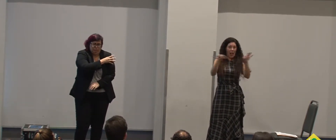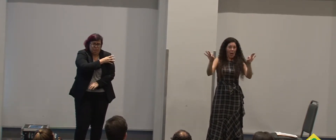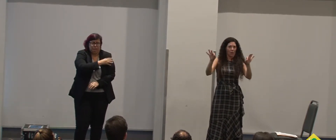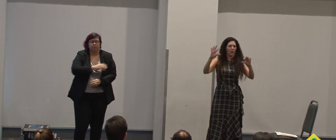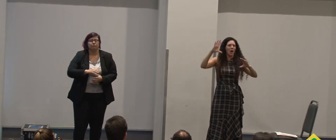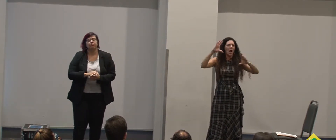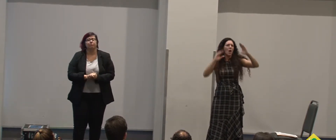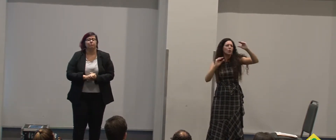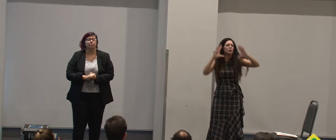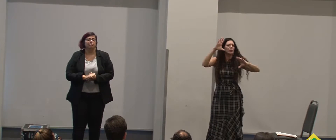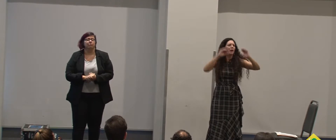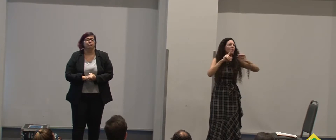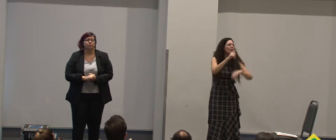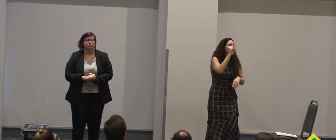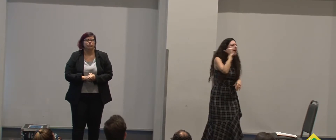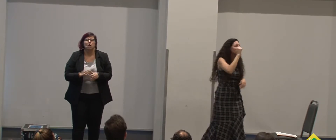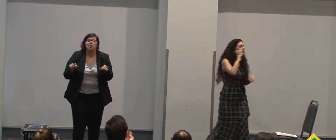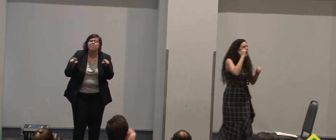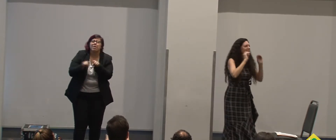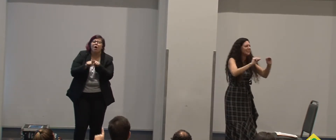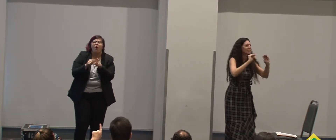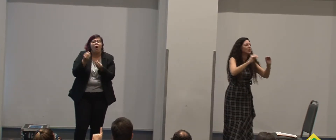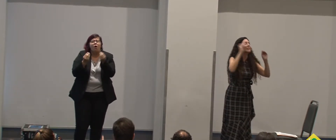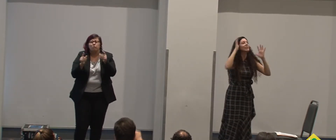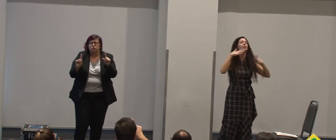durante seu período escolar. Como que isso se dá?